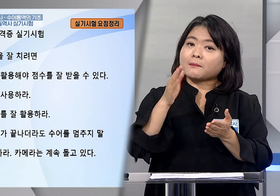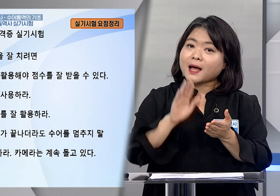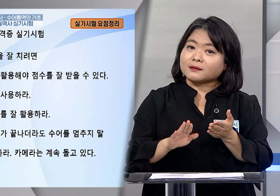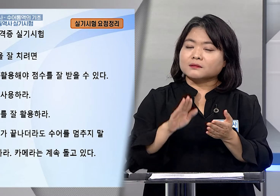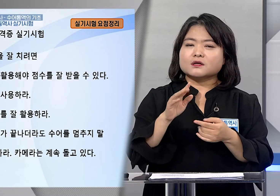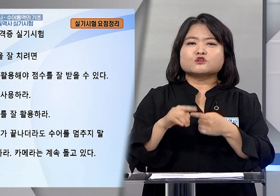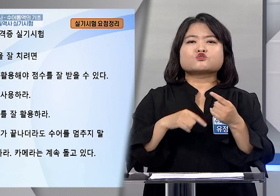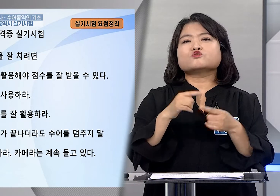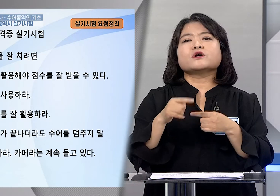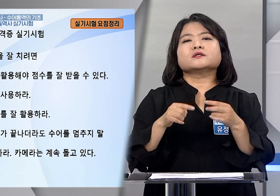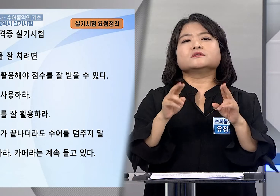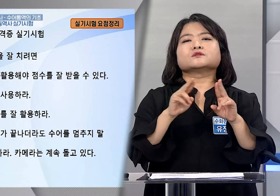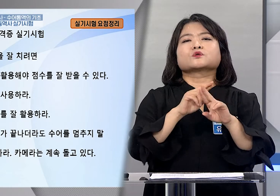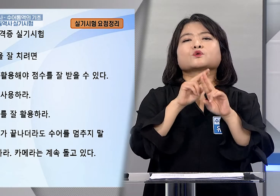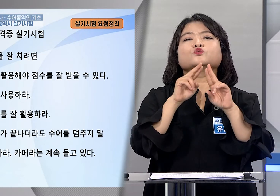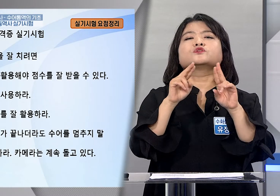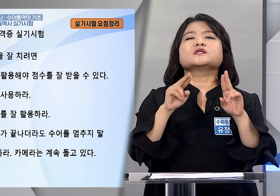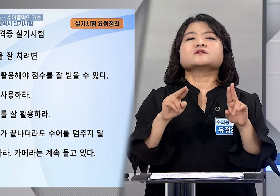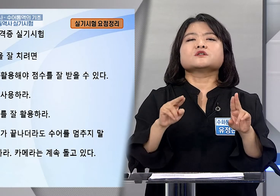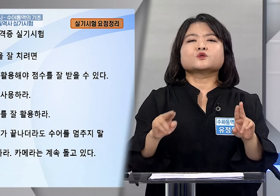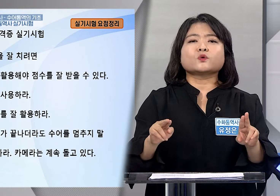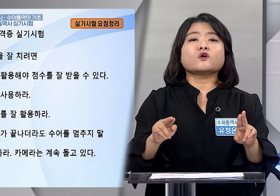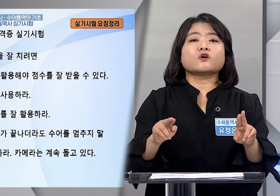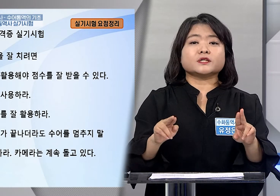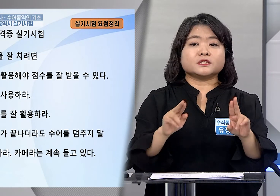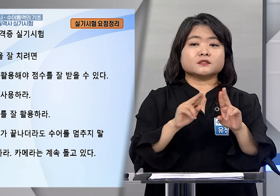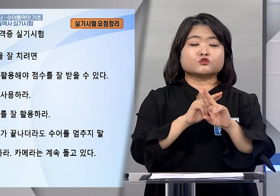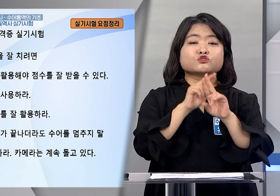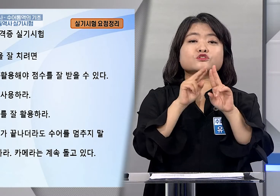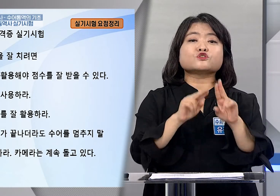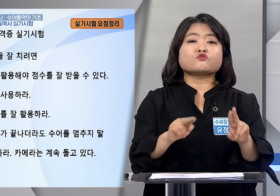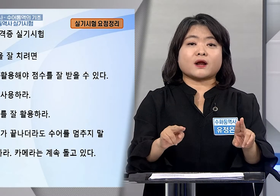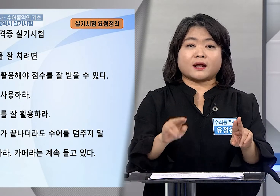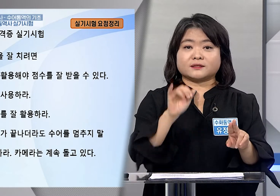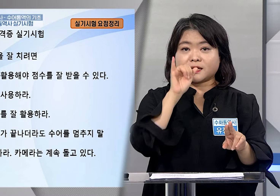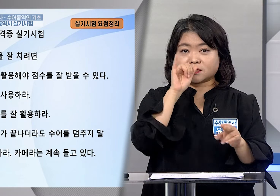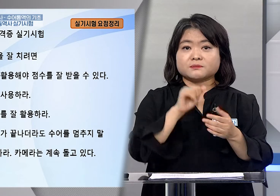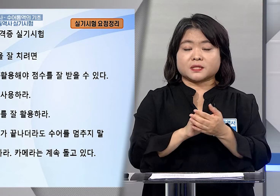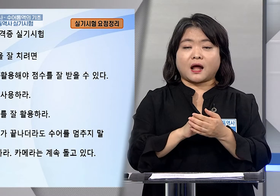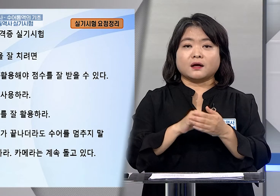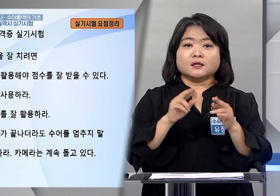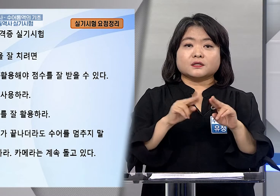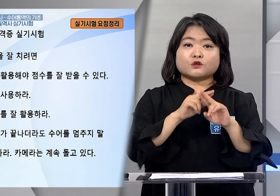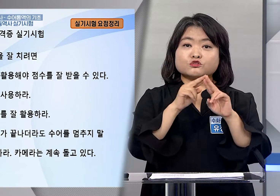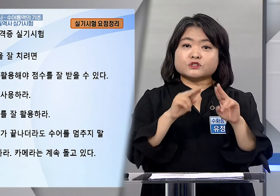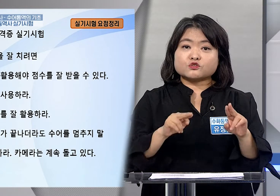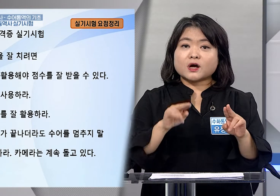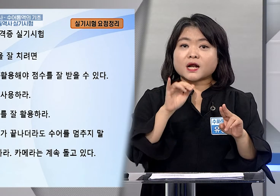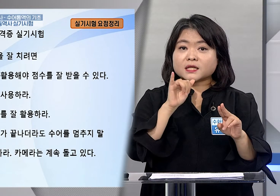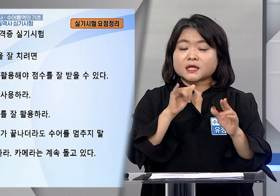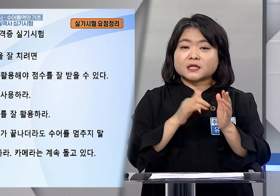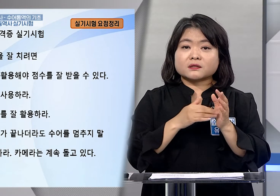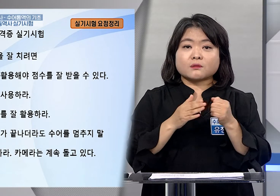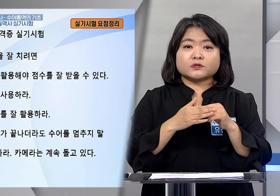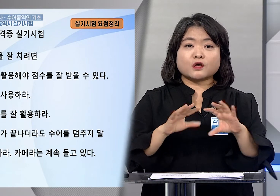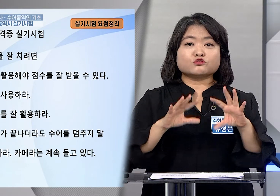됩니다만 수어에는 국제적인 통용어인 국제수화라는 게 있습니다. 이게 국제수화라는 게 있기 때문에